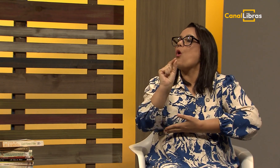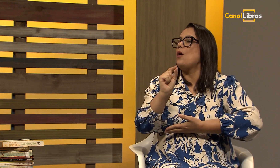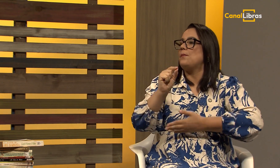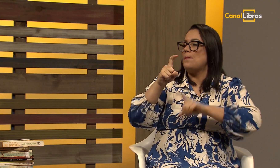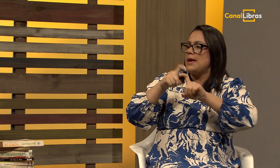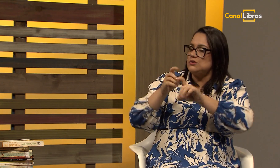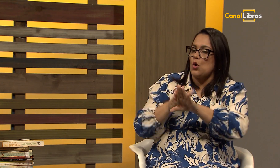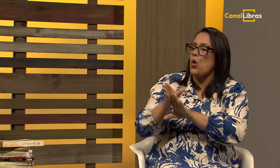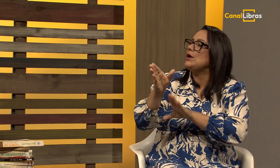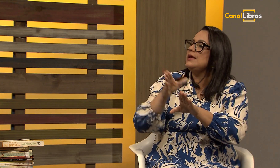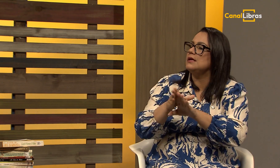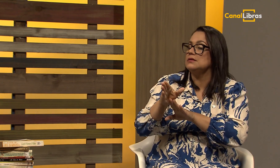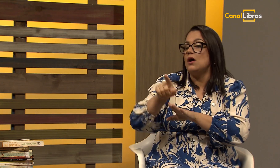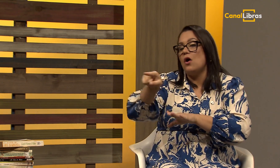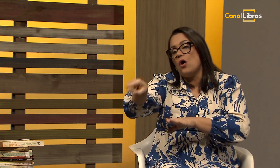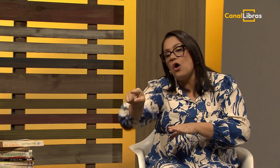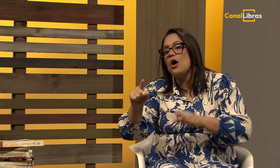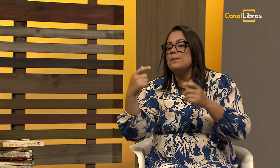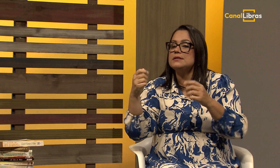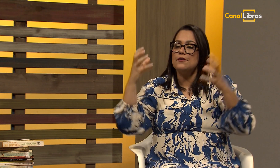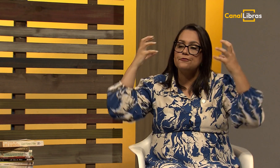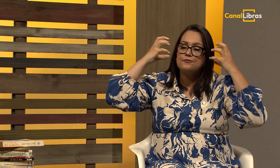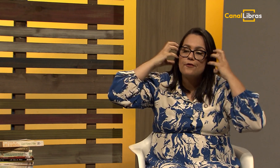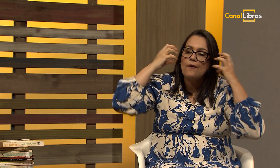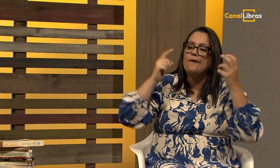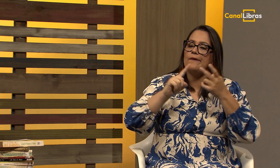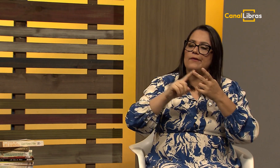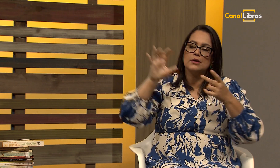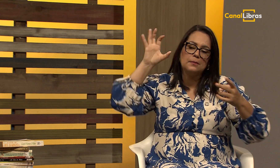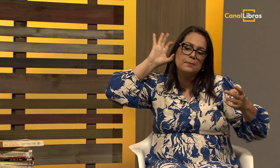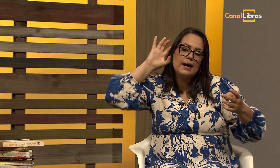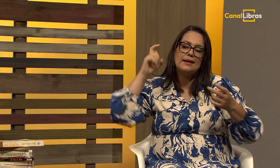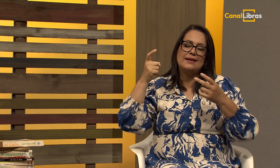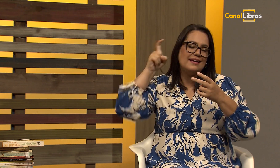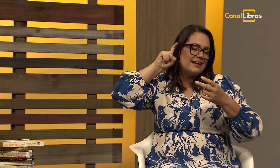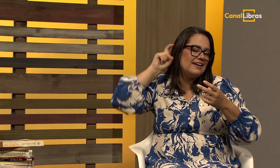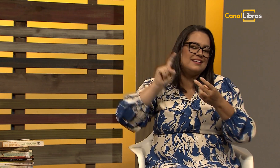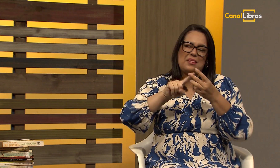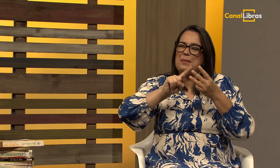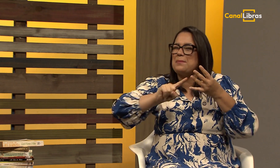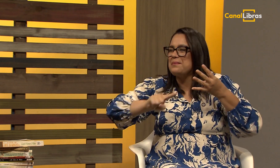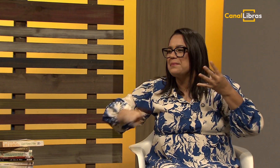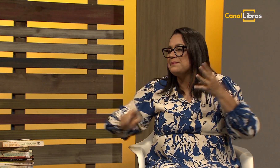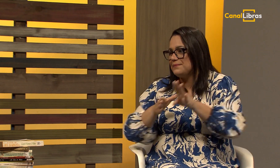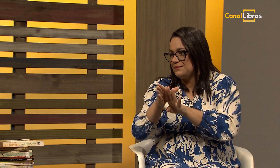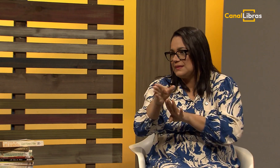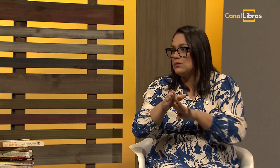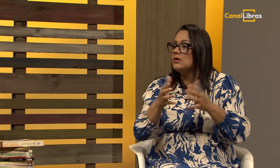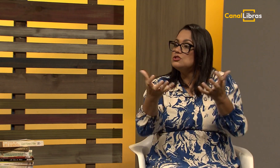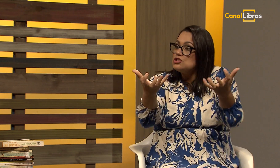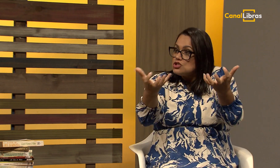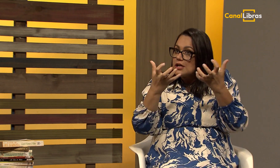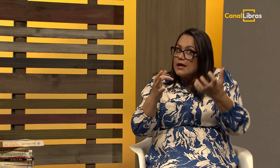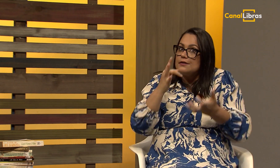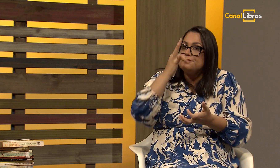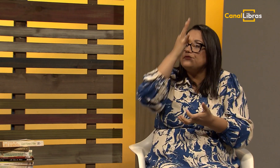dá as devidas orientações como encaminhar para fonoaudiologia, ver a possibilidade de reabilitação através de implante coclear,